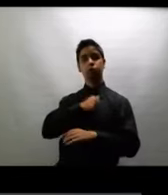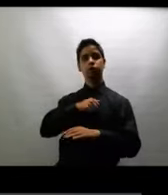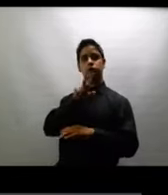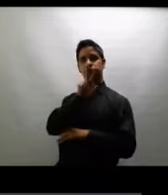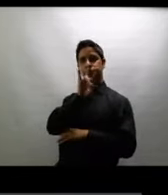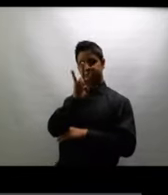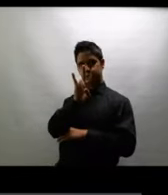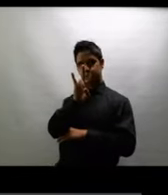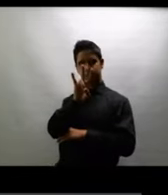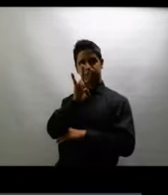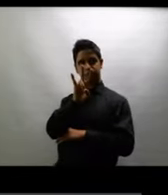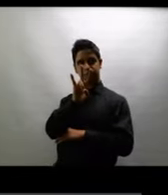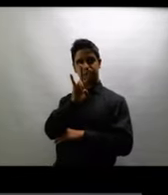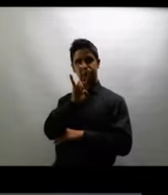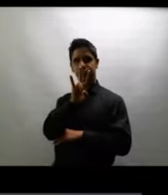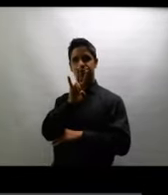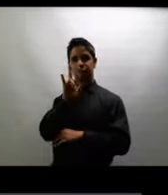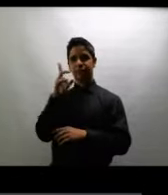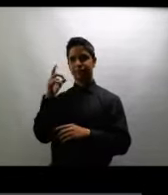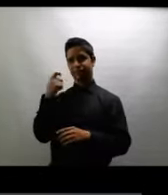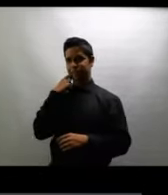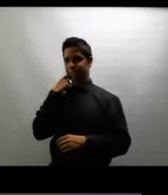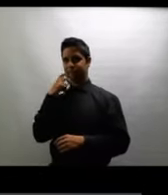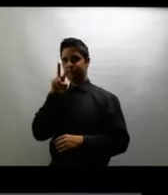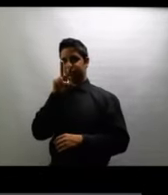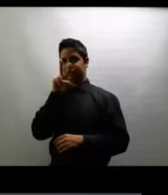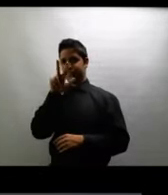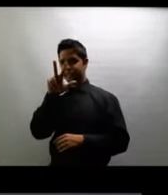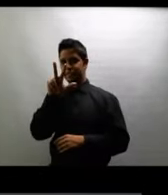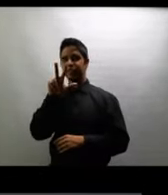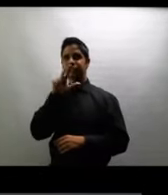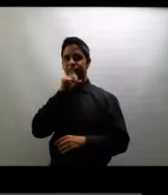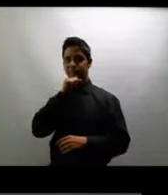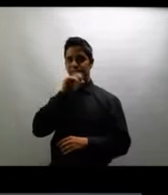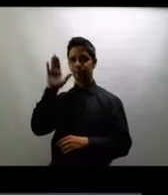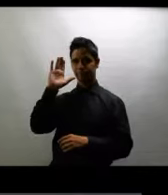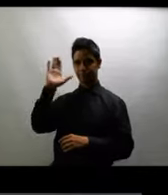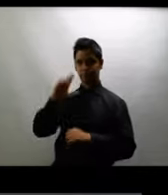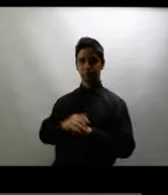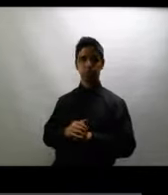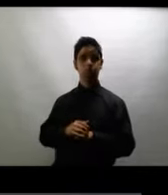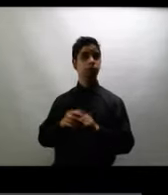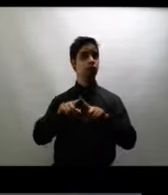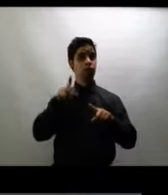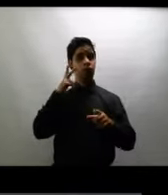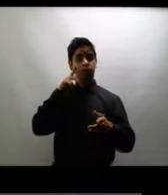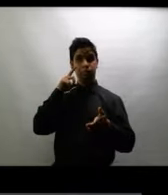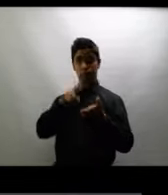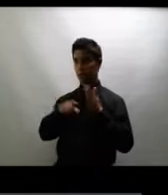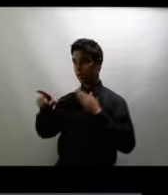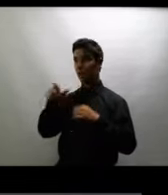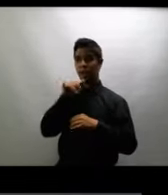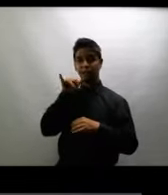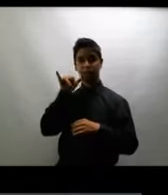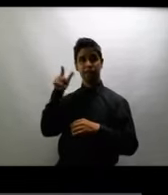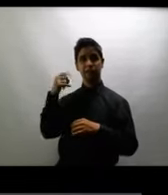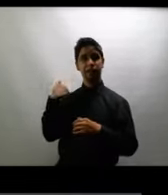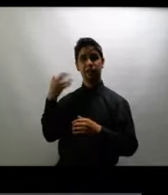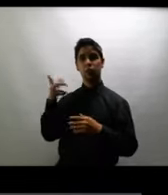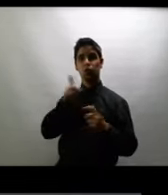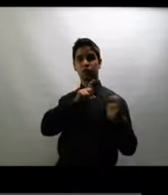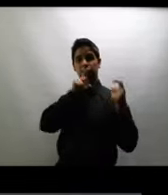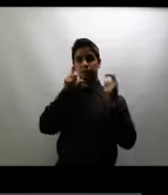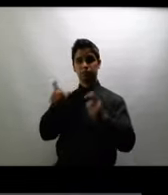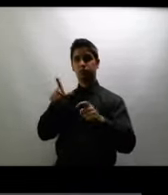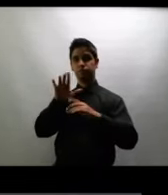escasamente 23 años. Pero mira qué cosa curiosa. El día de ayer le dieron el tremendo regalo de cumpleaños. Sí, lo vi.